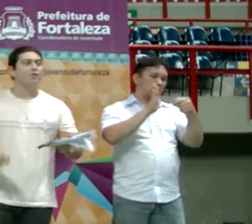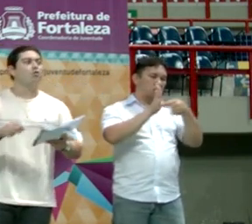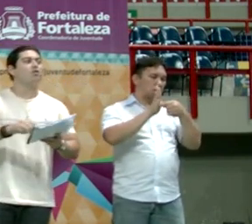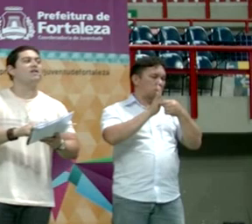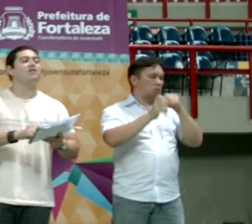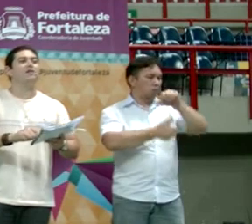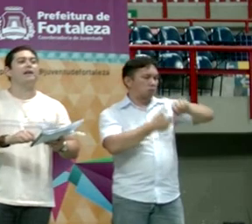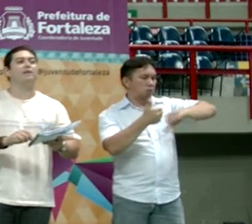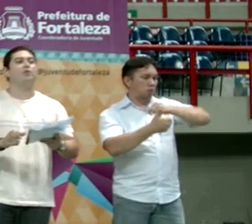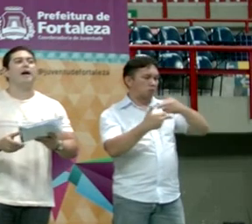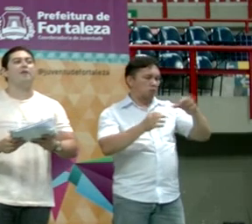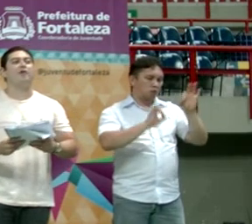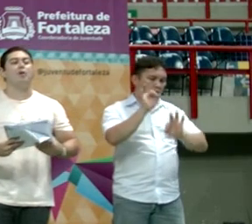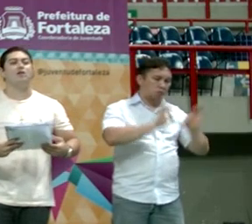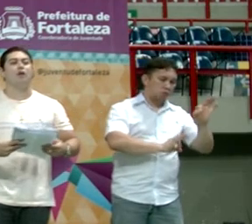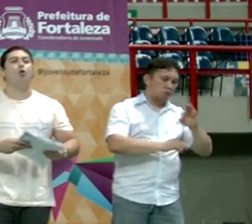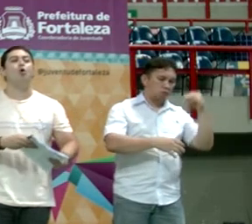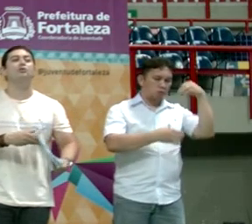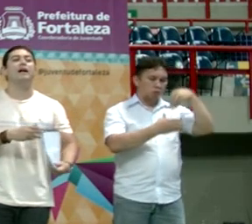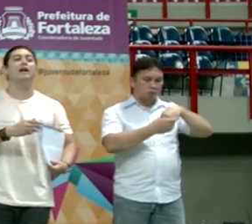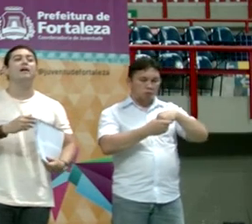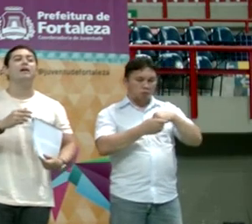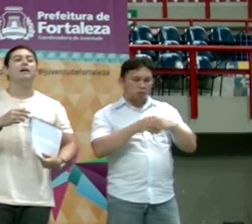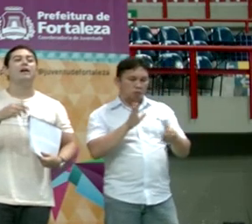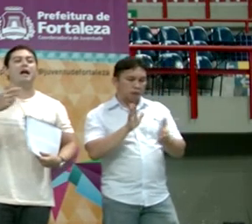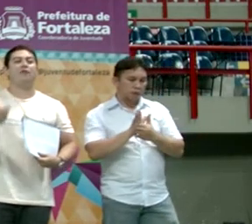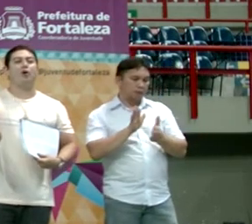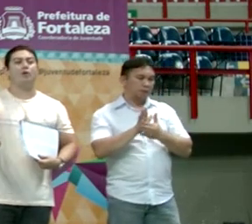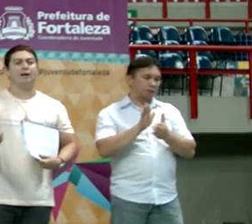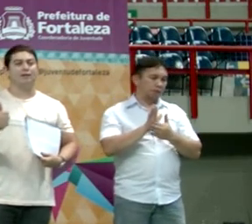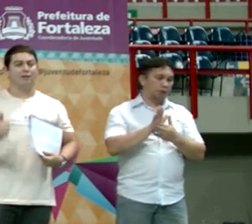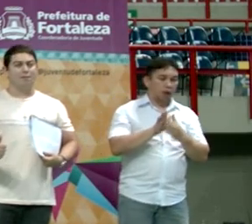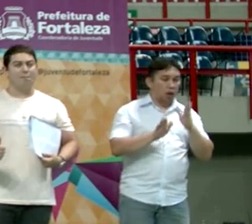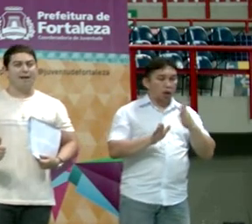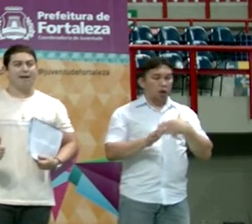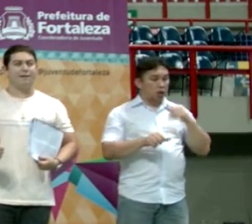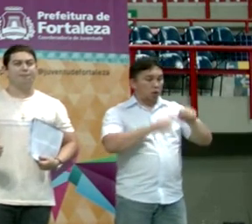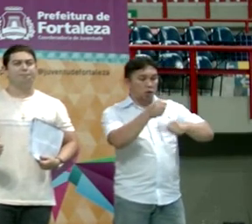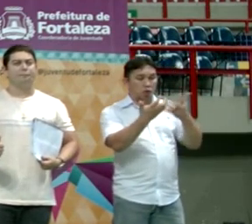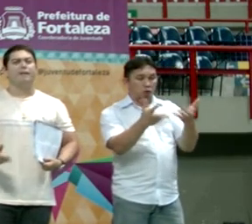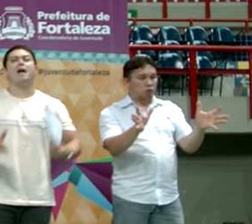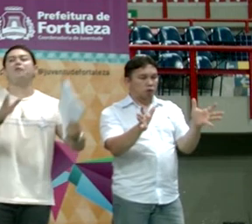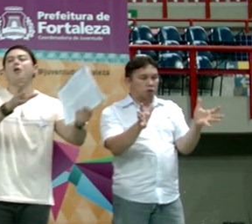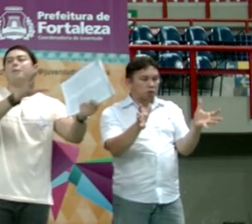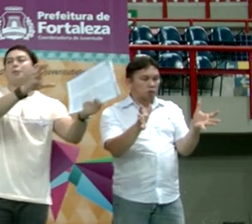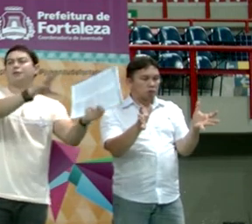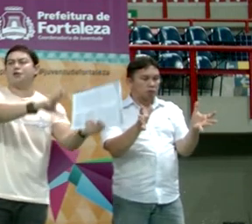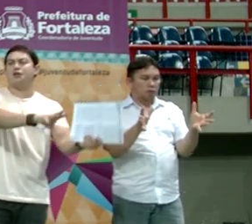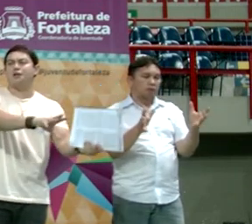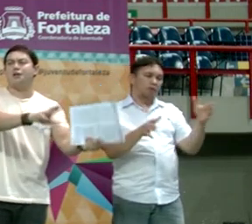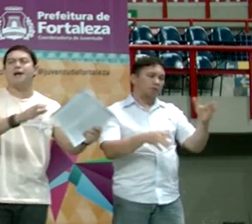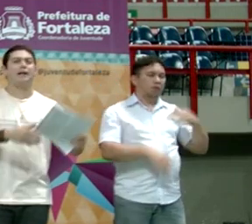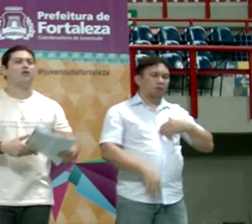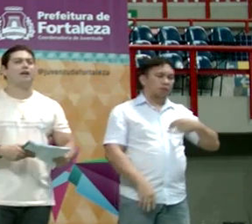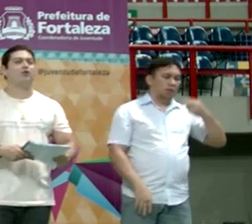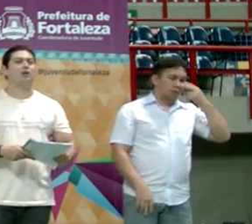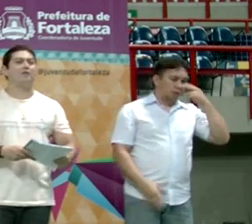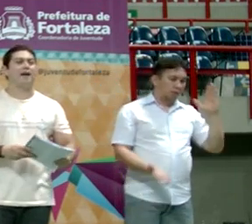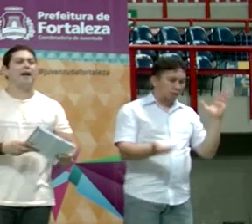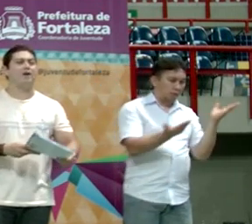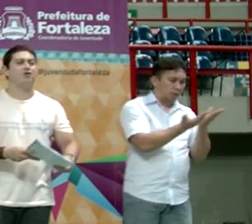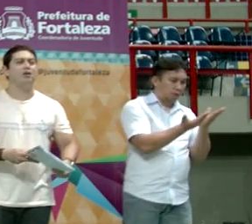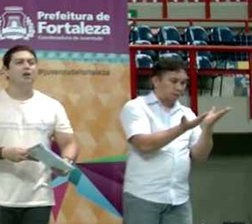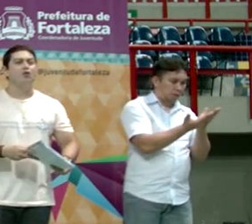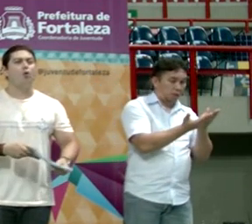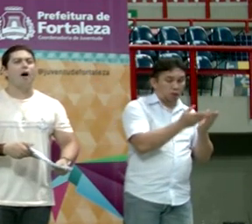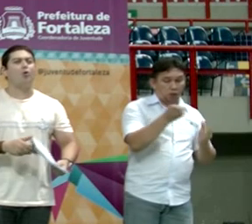religiosa. Concílio de Trento é a famosa contra-reforma, beleza? Reforma protestante, a igreja